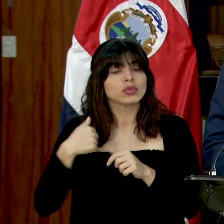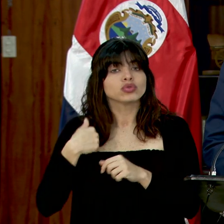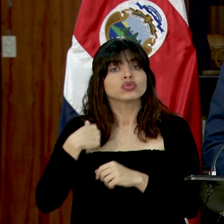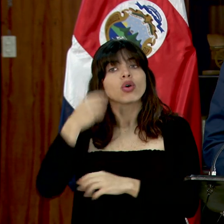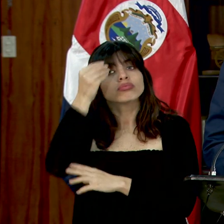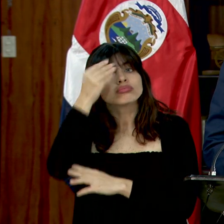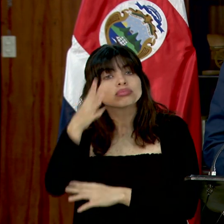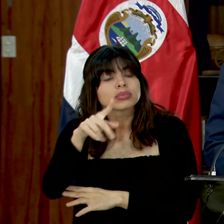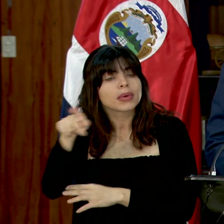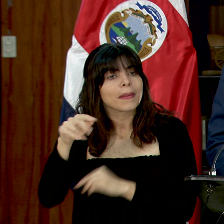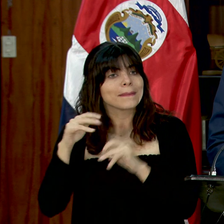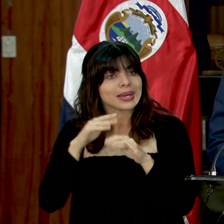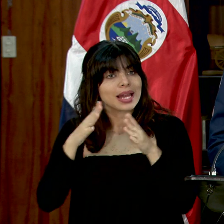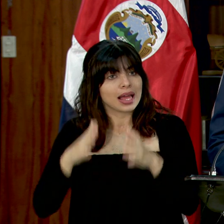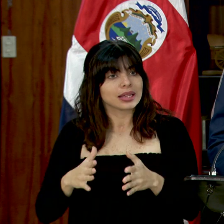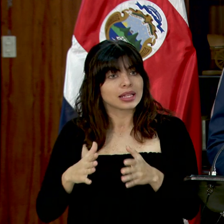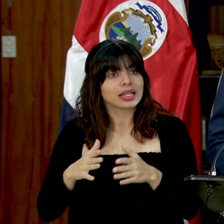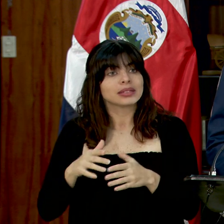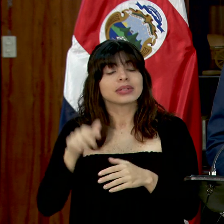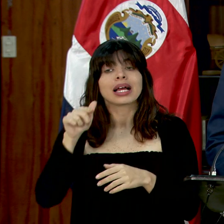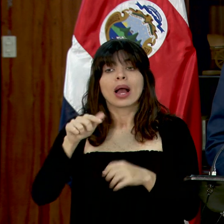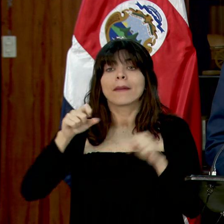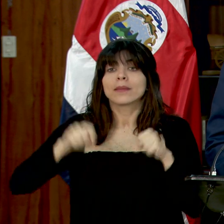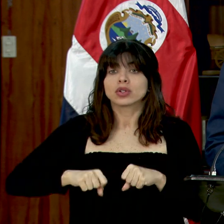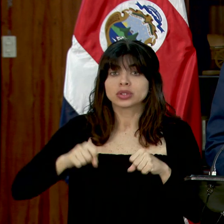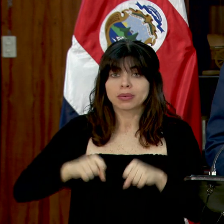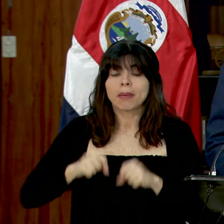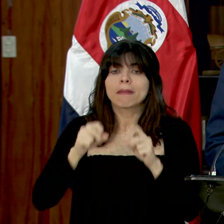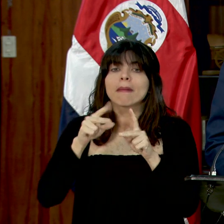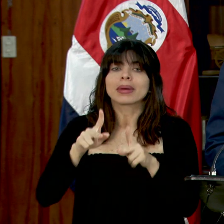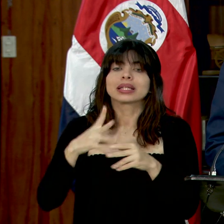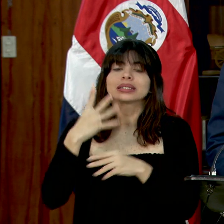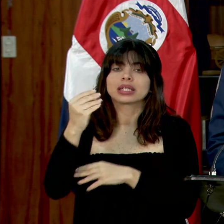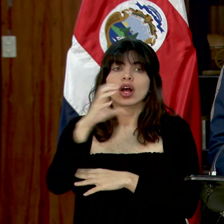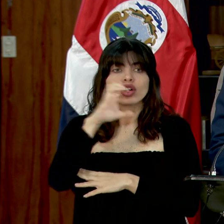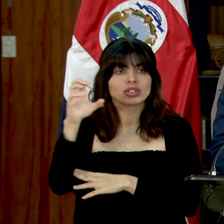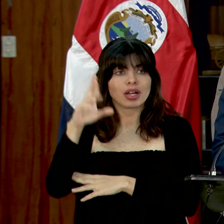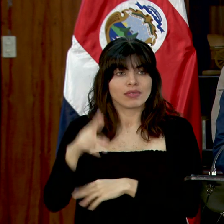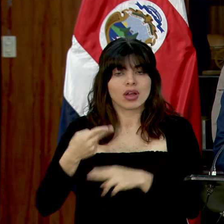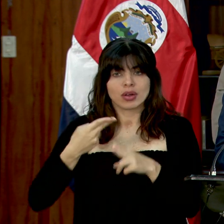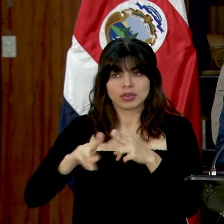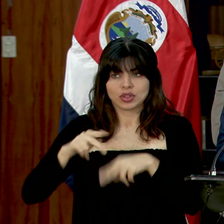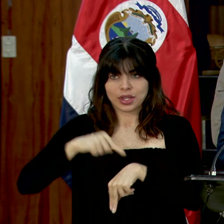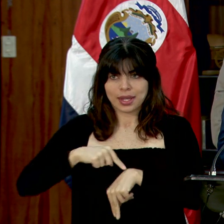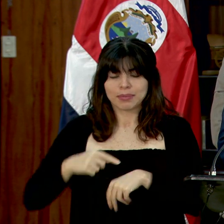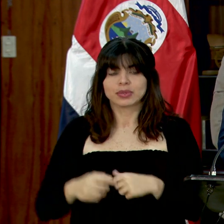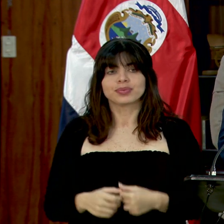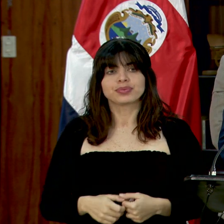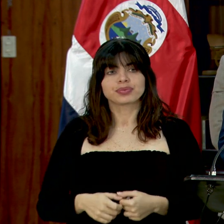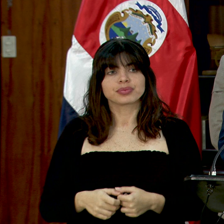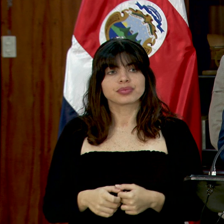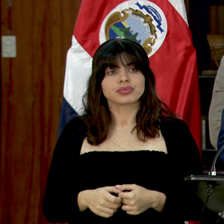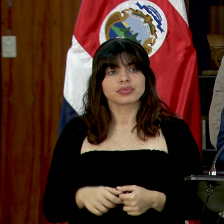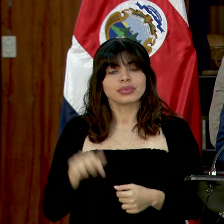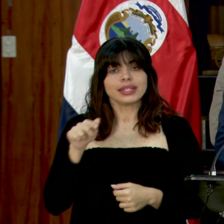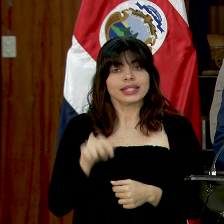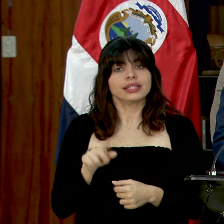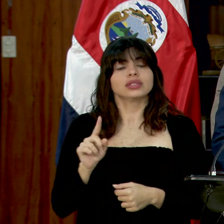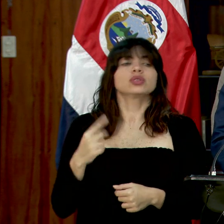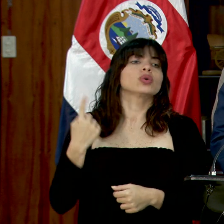comunico directamente que esta posibilidad les permitirá salir de Costa Rica en muy breve plazo. Esta es